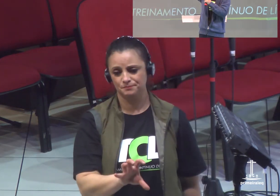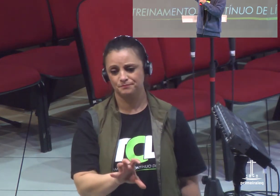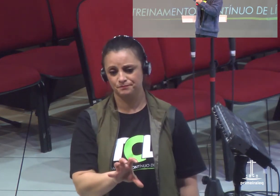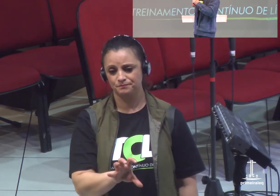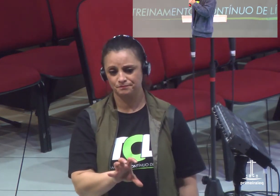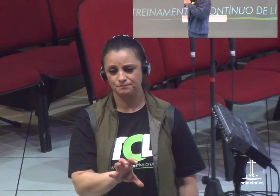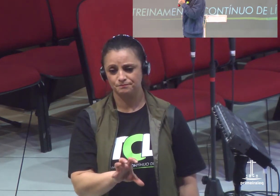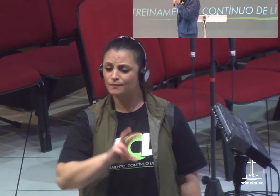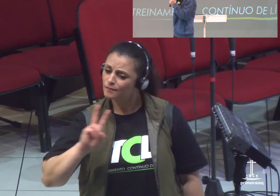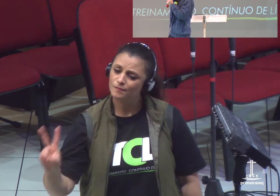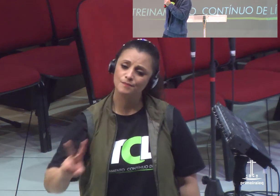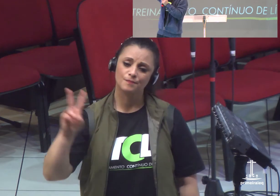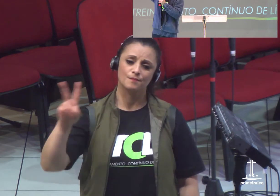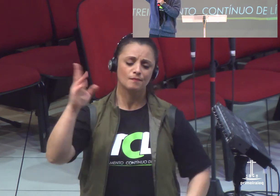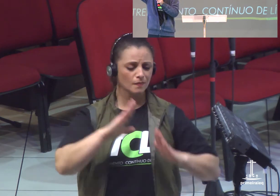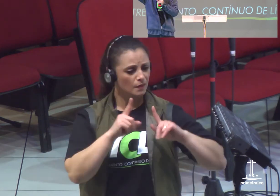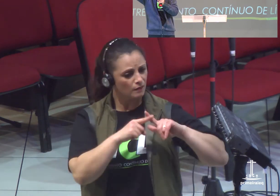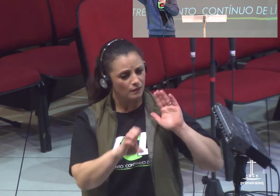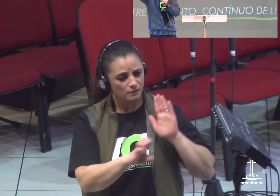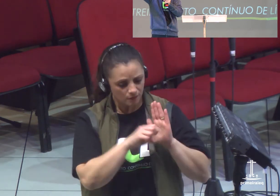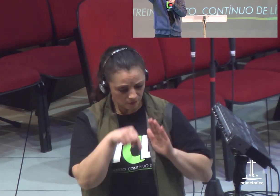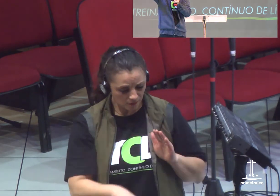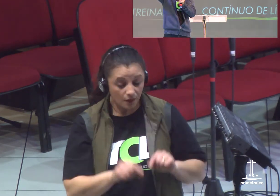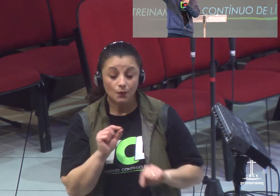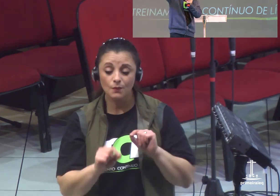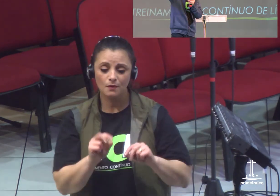Um dos valores da primeira igreja é cuidado pastoral.